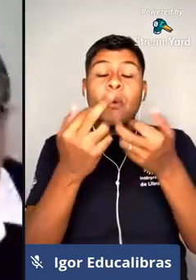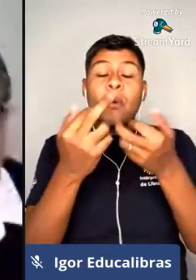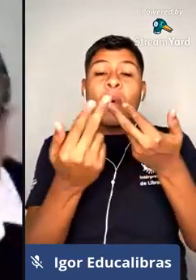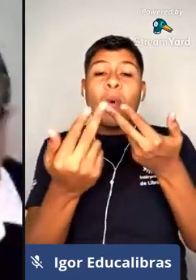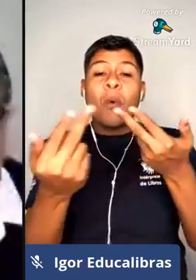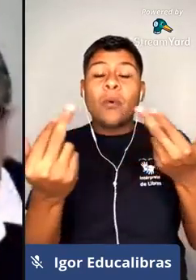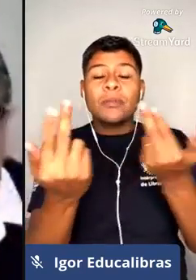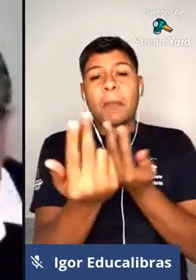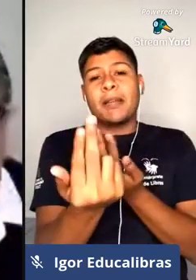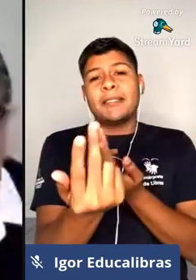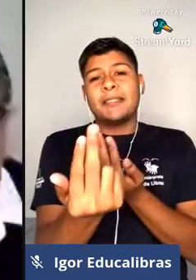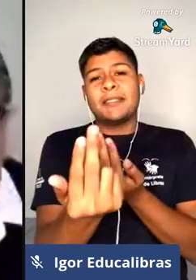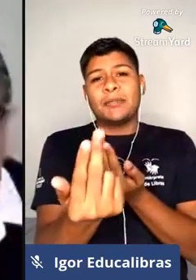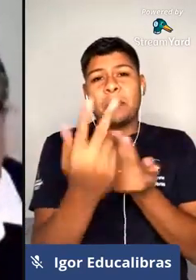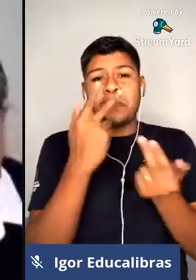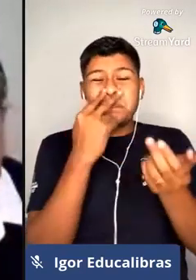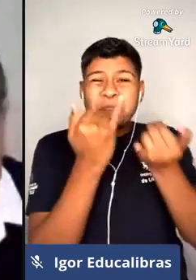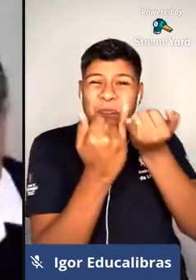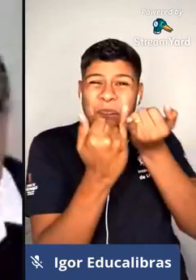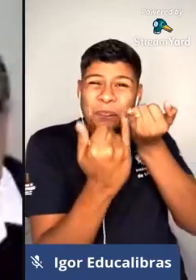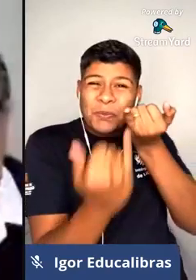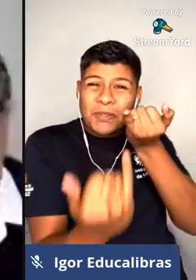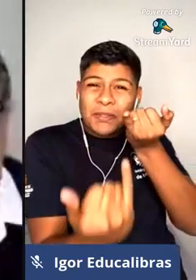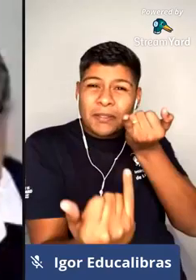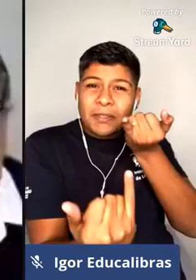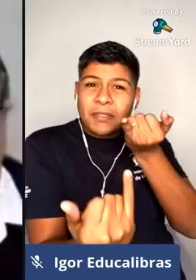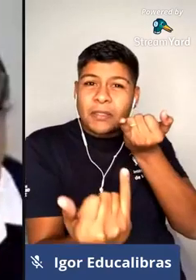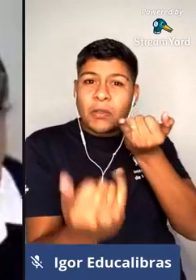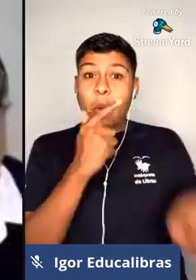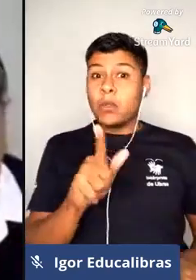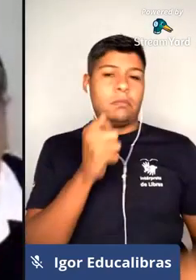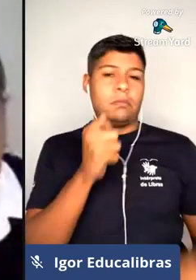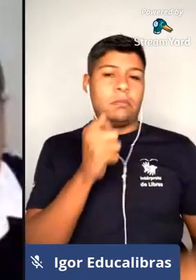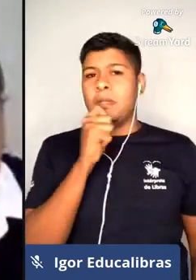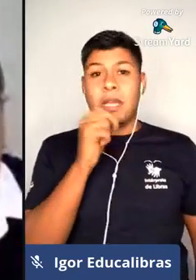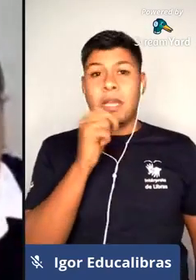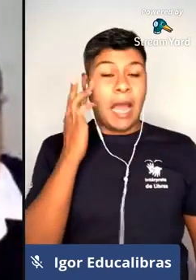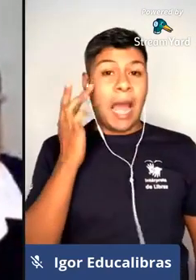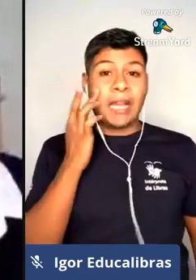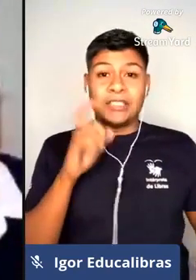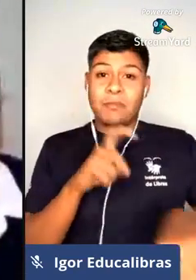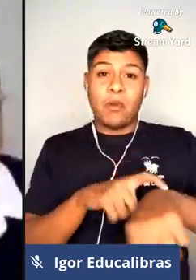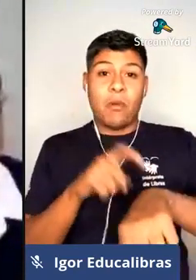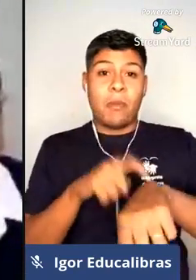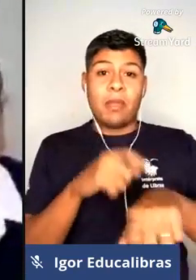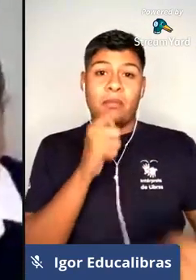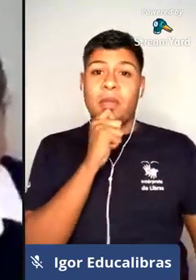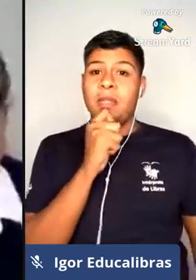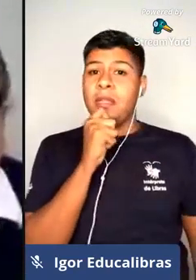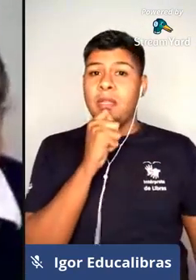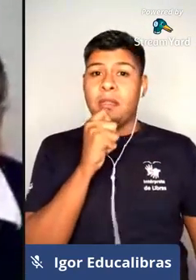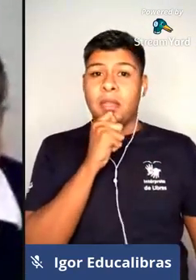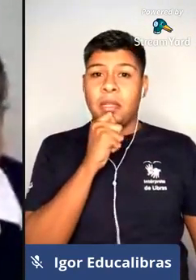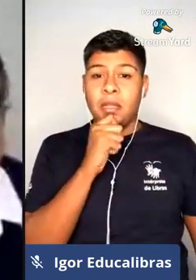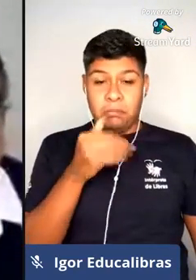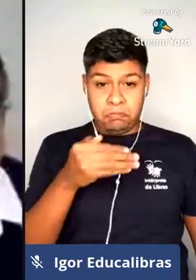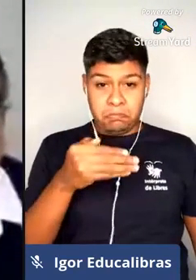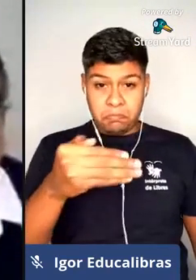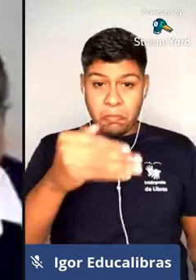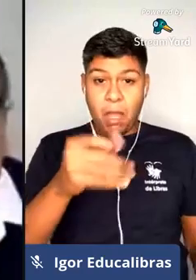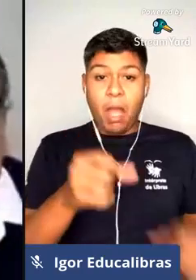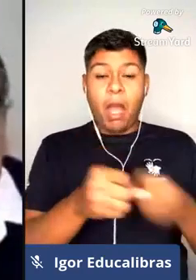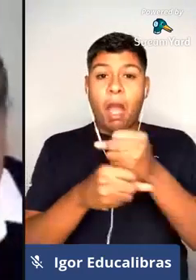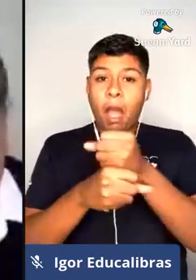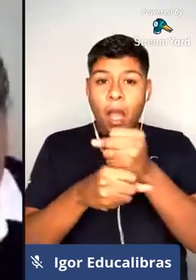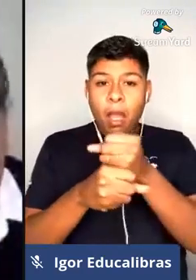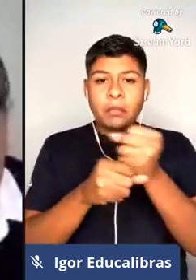no município. Não tivemos sucesso. Acho que não era o momento, talvez agora para o próximo ano se consiga